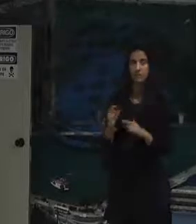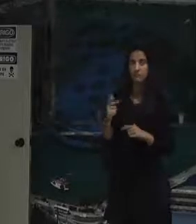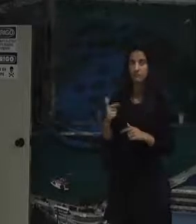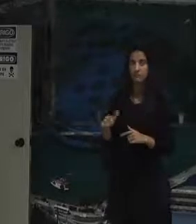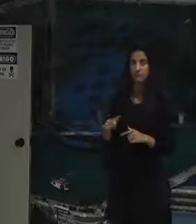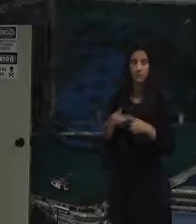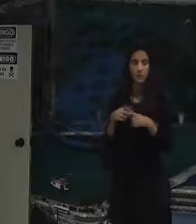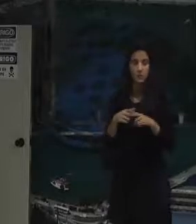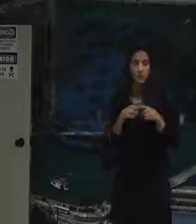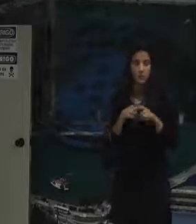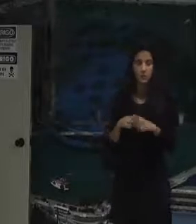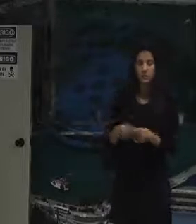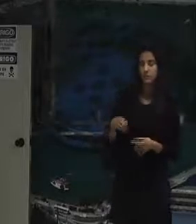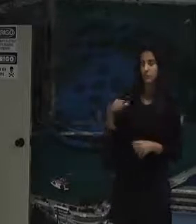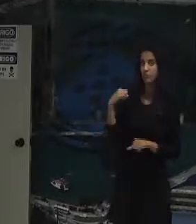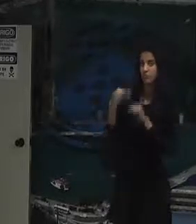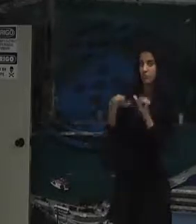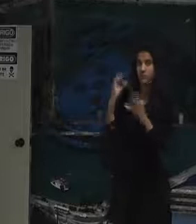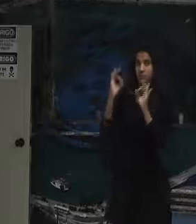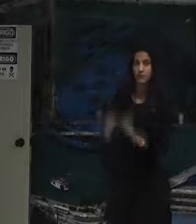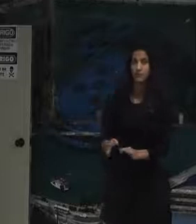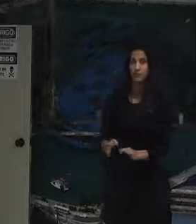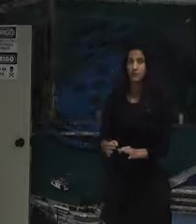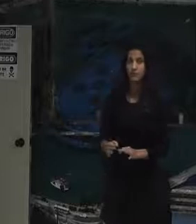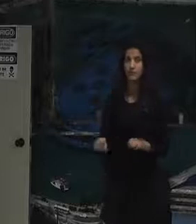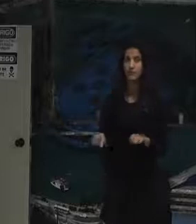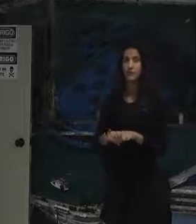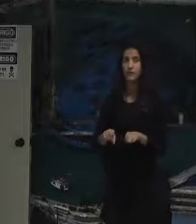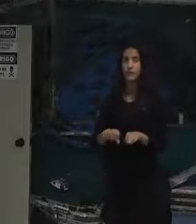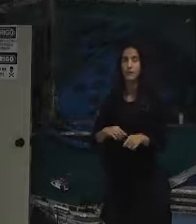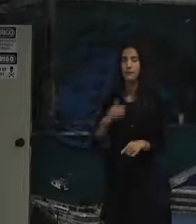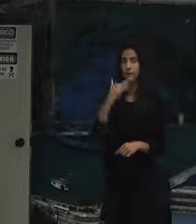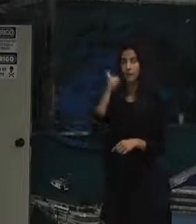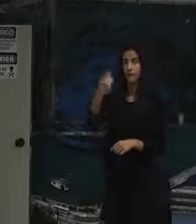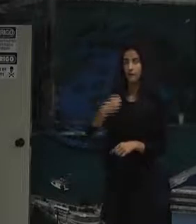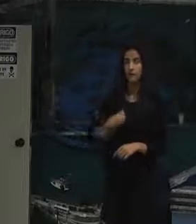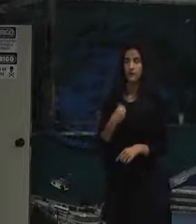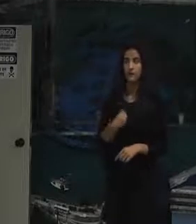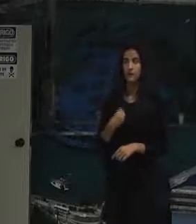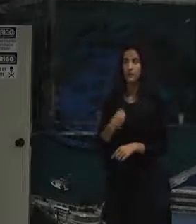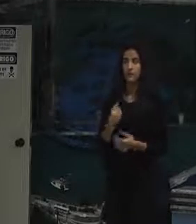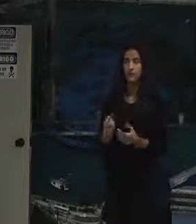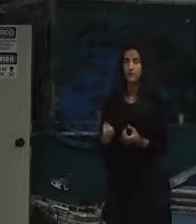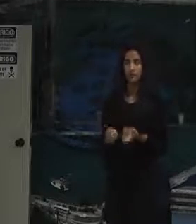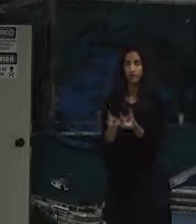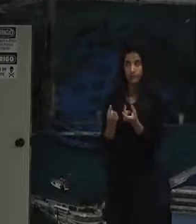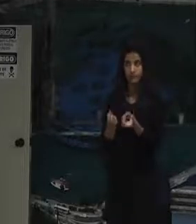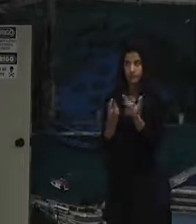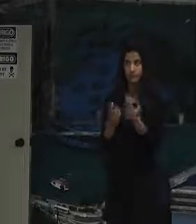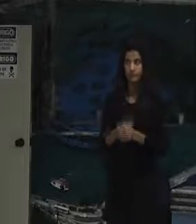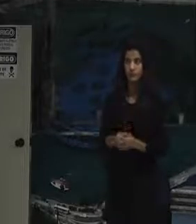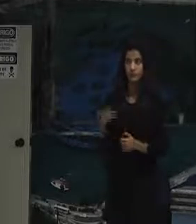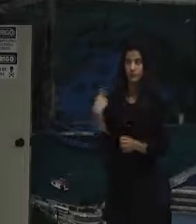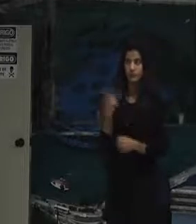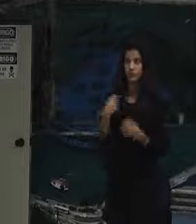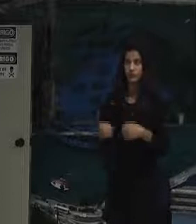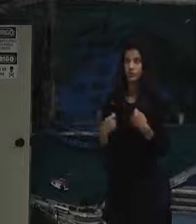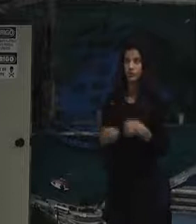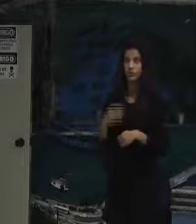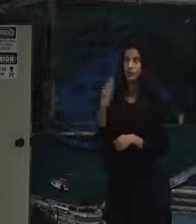para corrigir essas distorções e assim dar vida melhor para o nosso comércio. Nós precisamos corrigir porque as